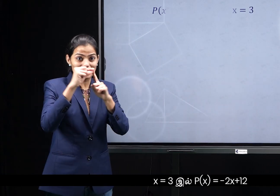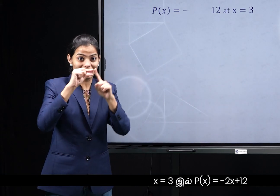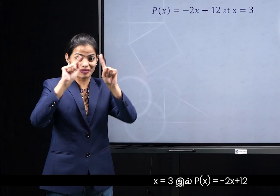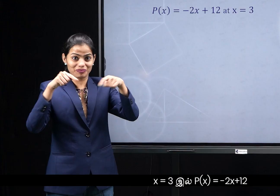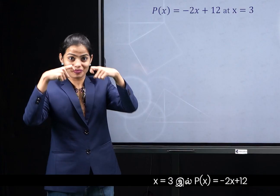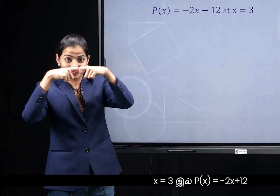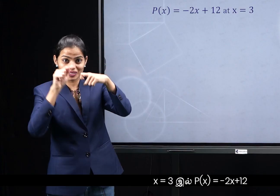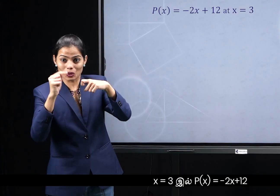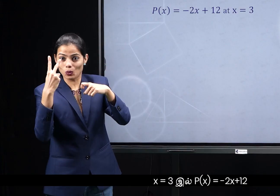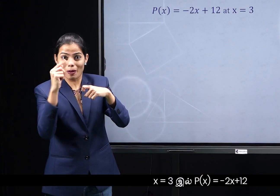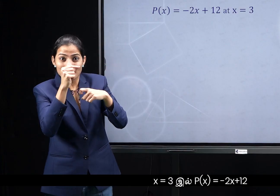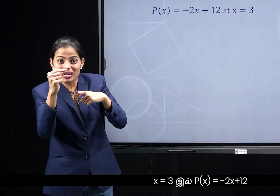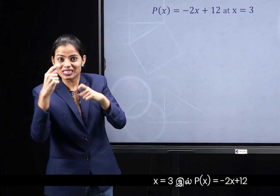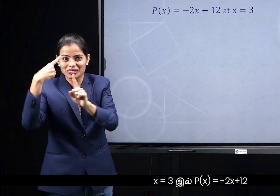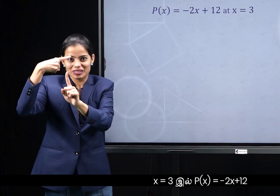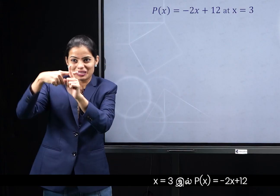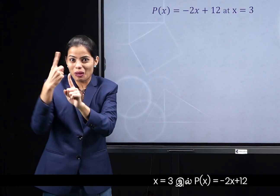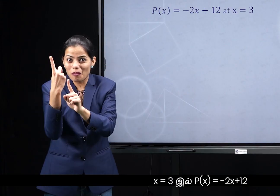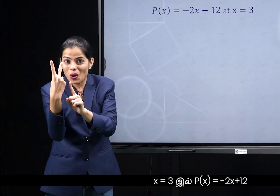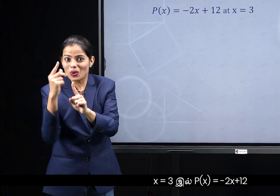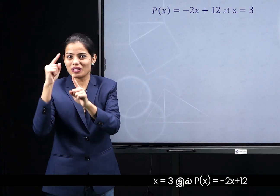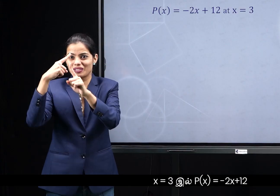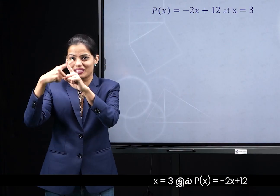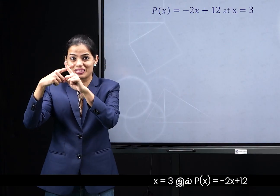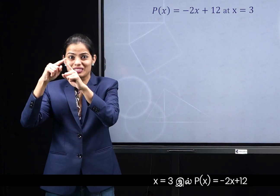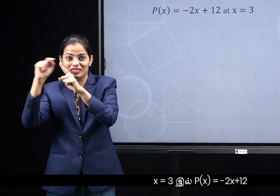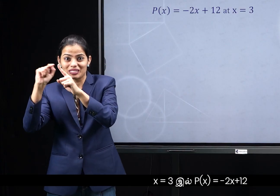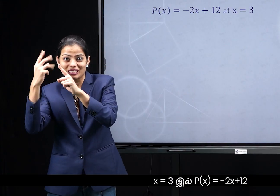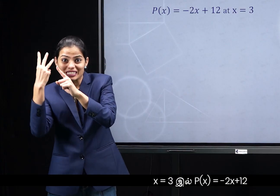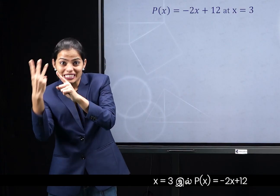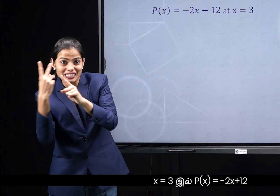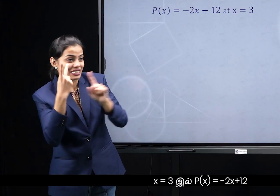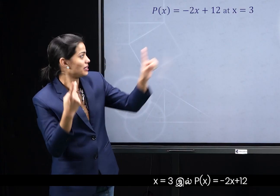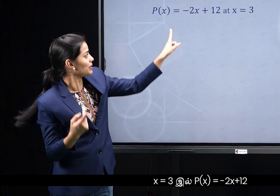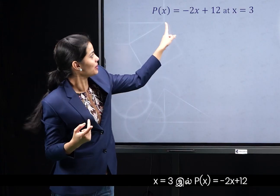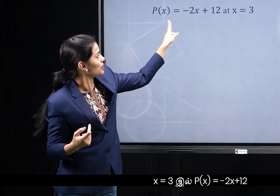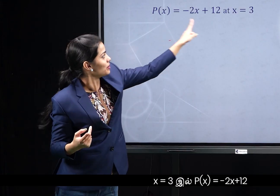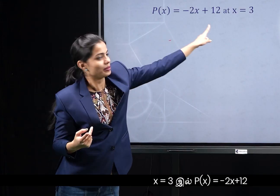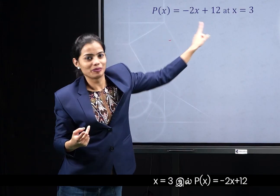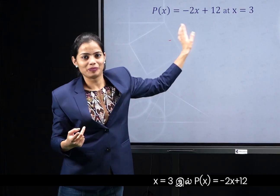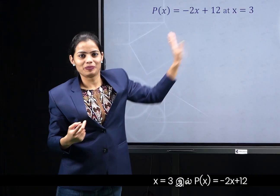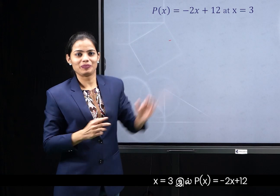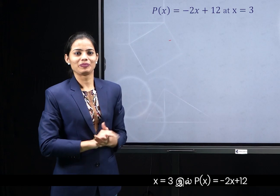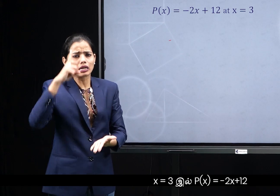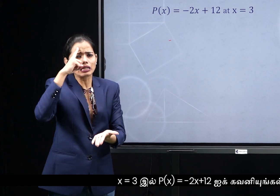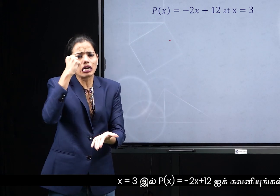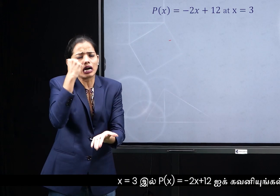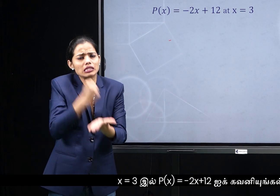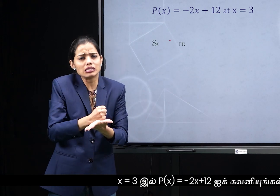7 எக்ஸ் சமன் 3 இல் பி எக்ஸ் சமன் -2 எக்ஸ் கூட்டல் 12 எக்ஸ் சமன்